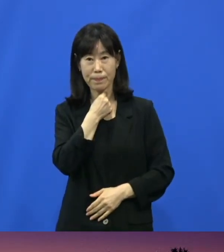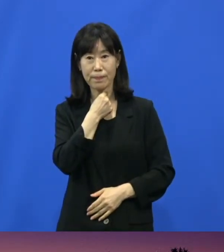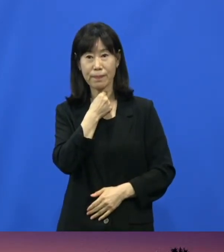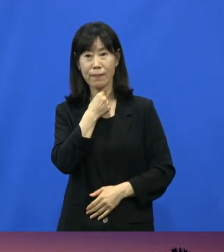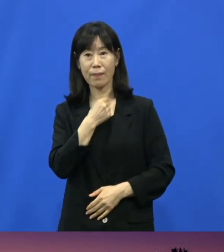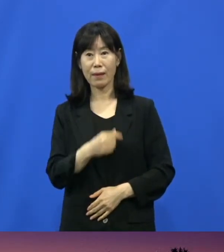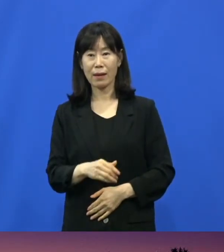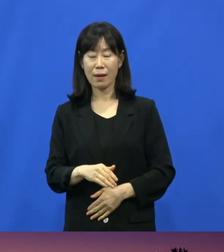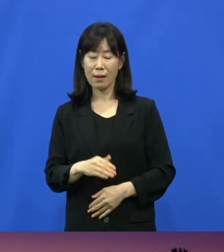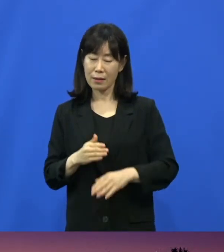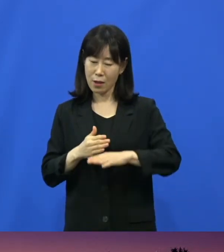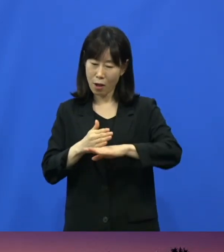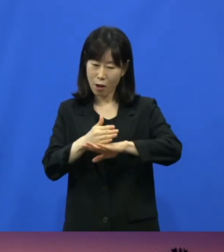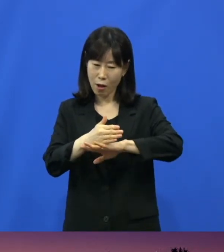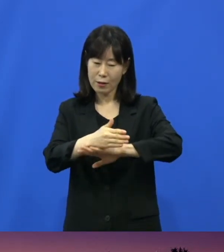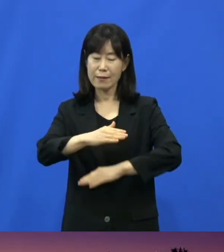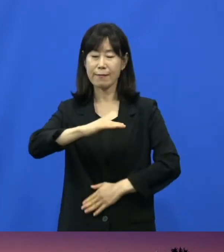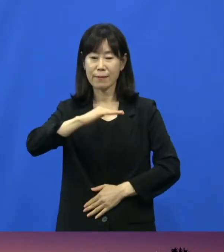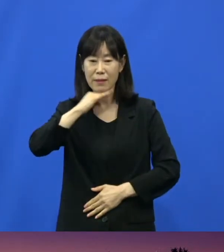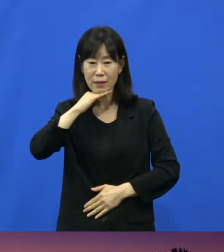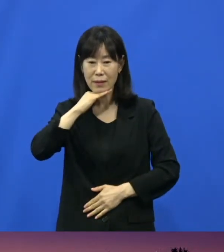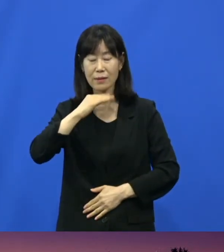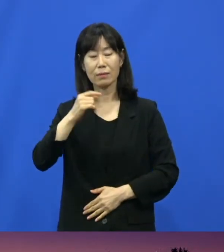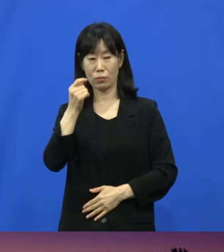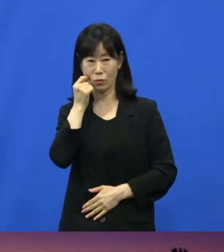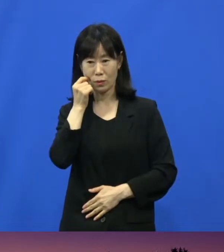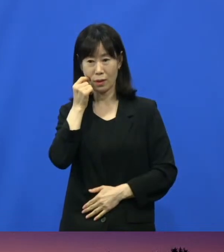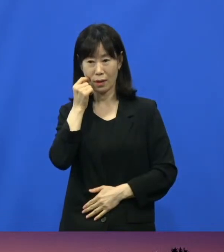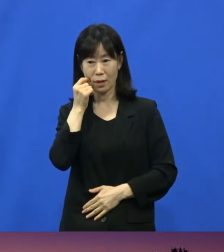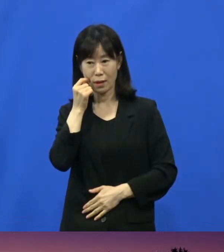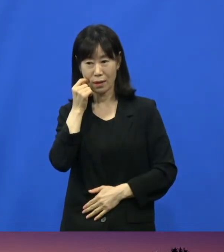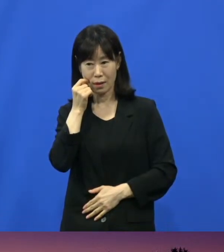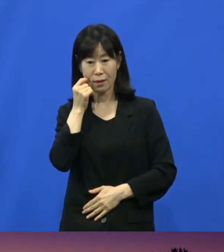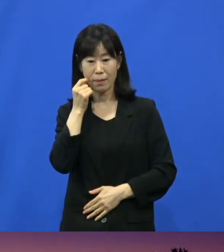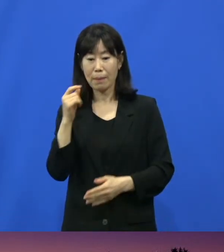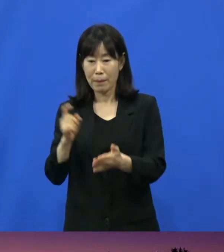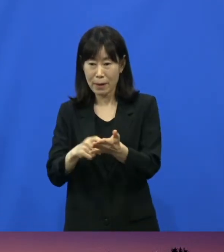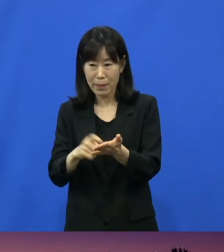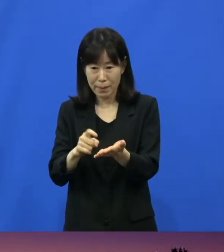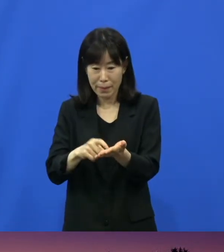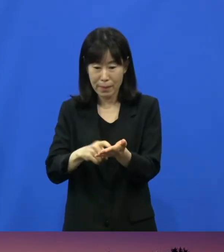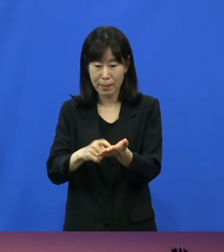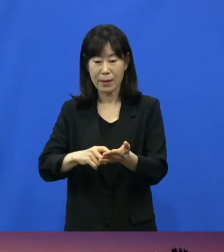이게 기다리지 못하죠. 그래서 현대인들이 다 조급증에 걸려 있어요. 조급증.